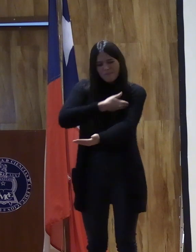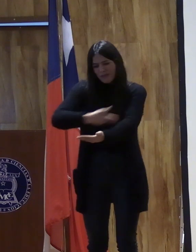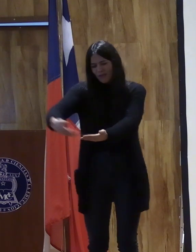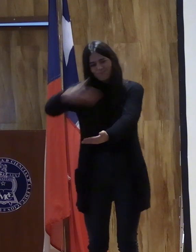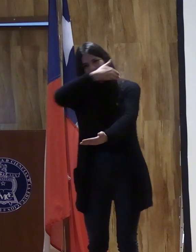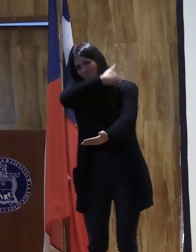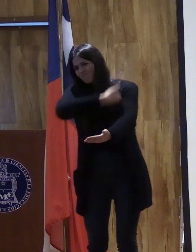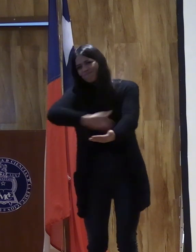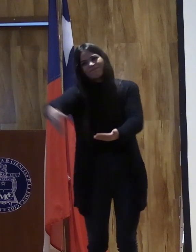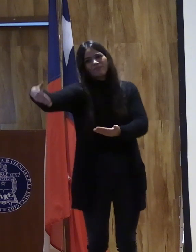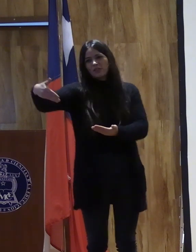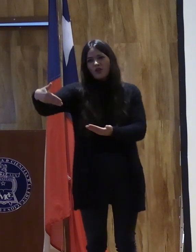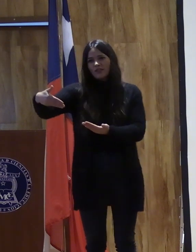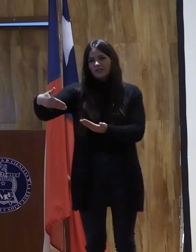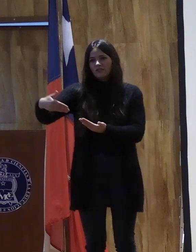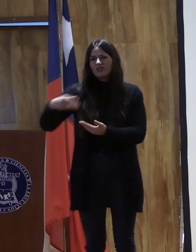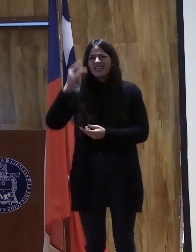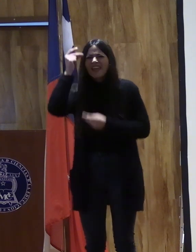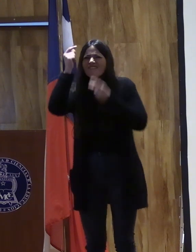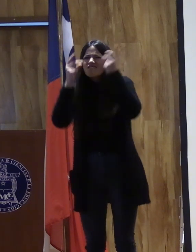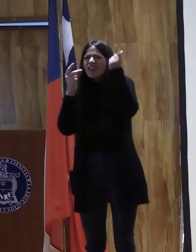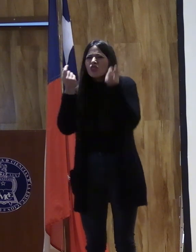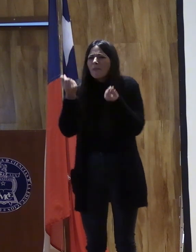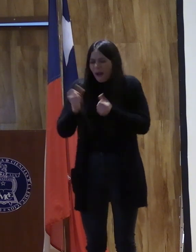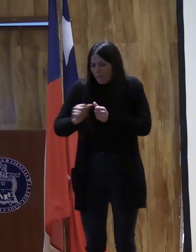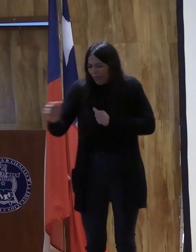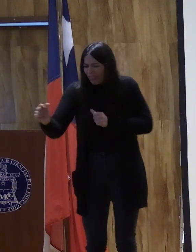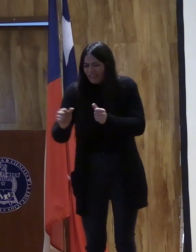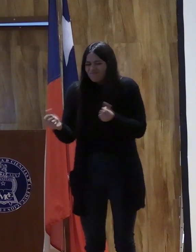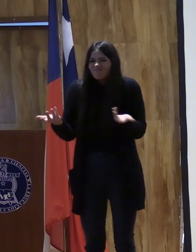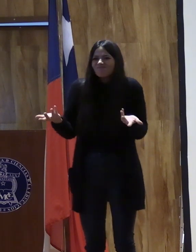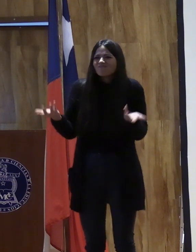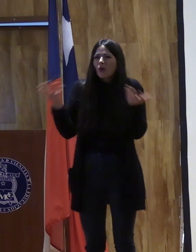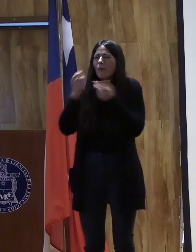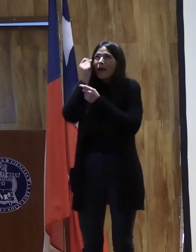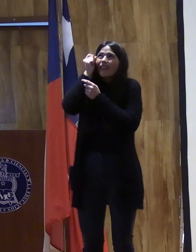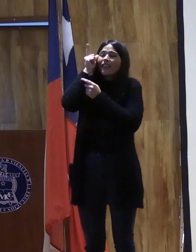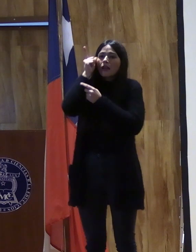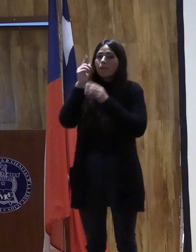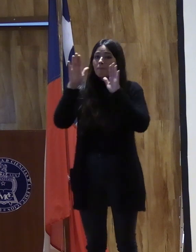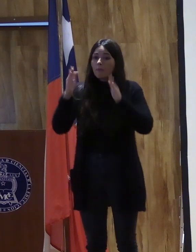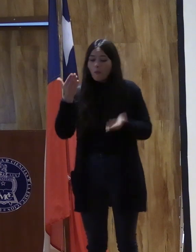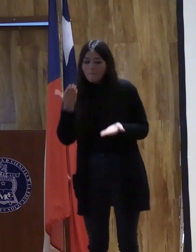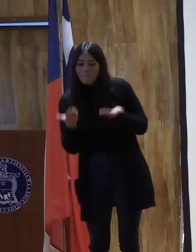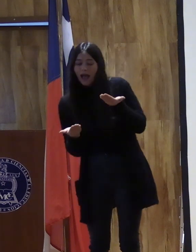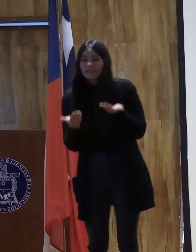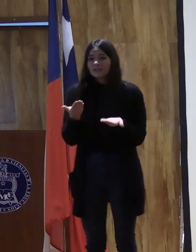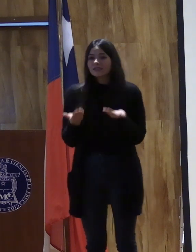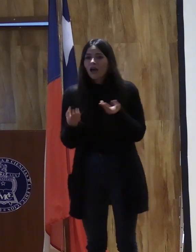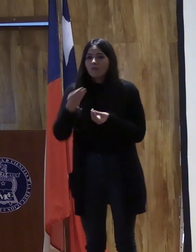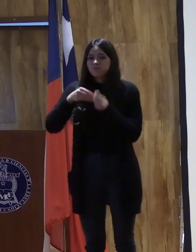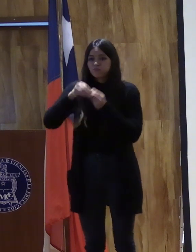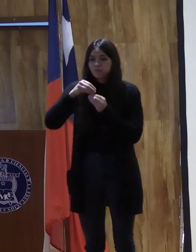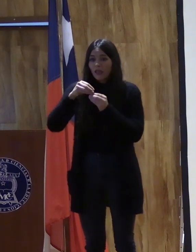de kilómetros. Entonces uno inventa otras unidades. Y lo mismo la masa. Yo le decía, la masa para la